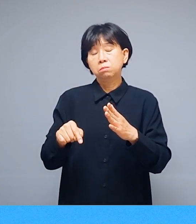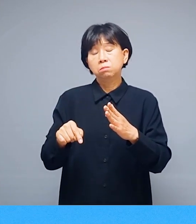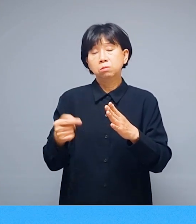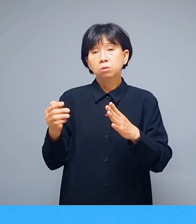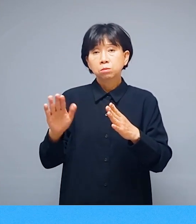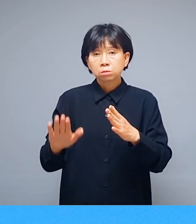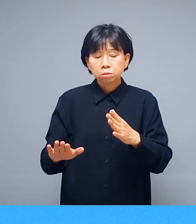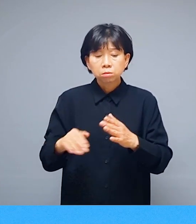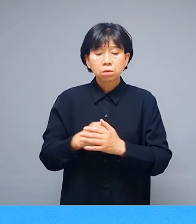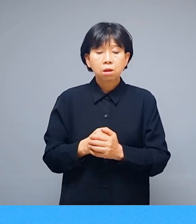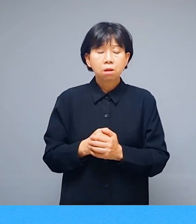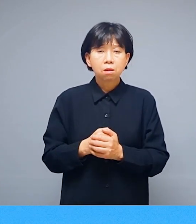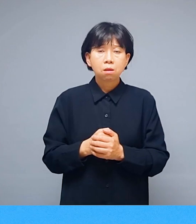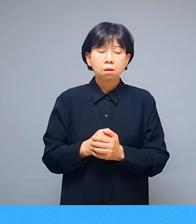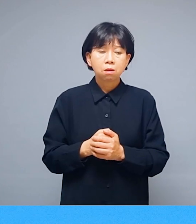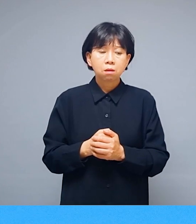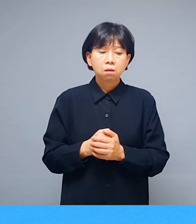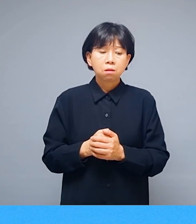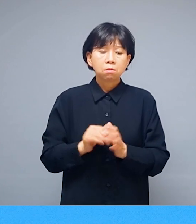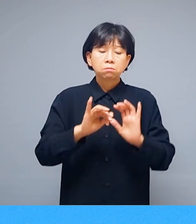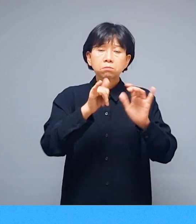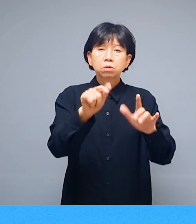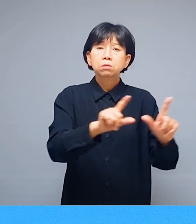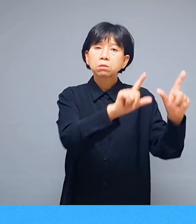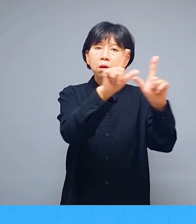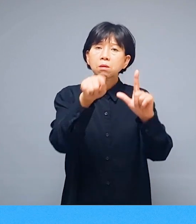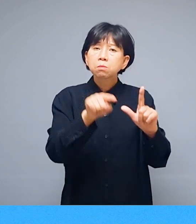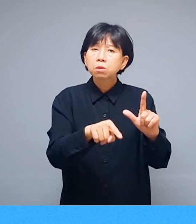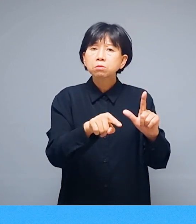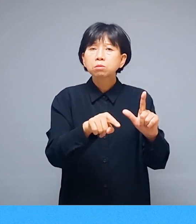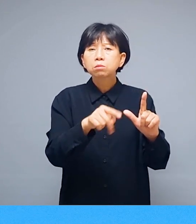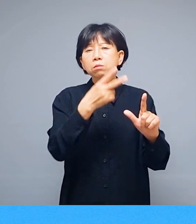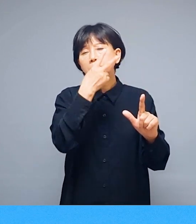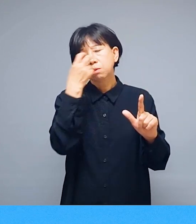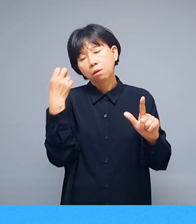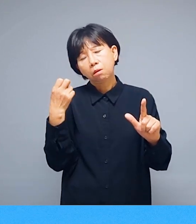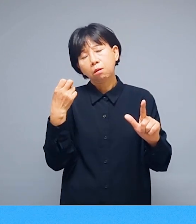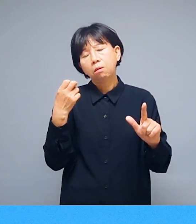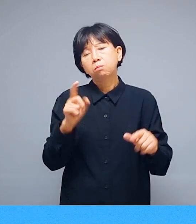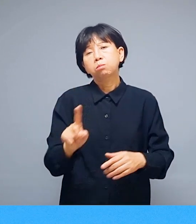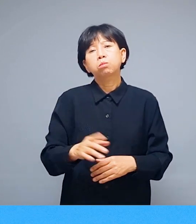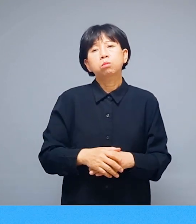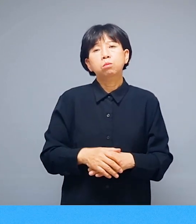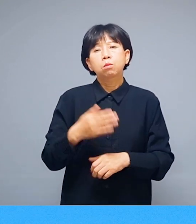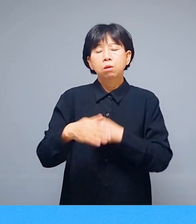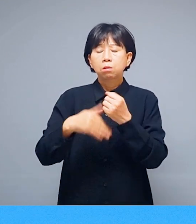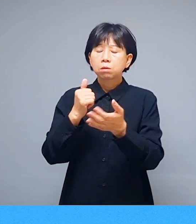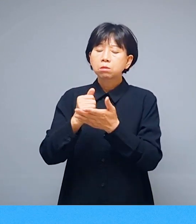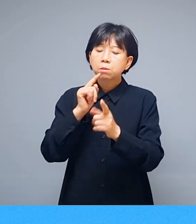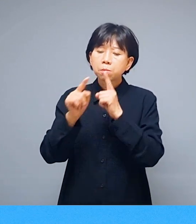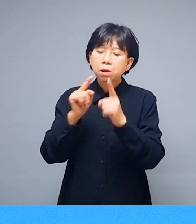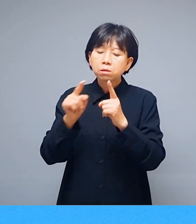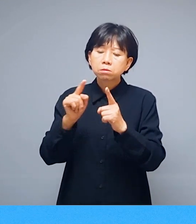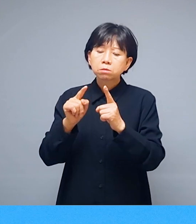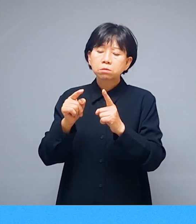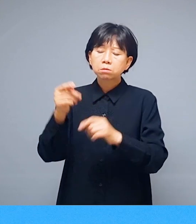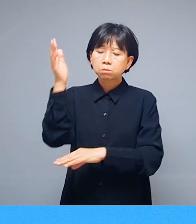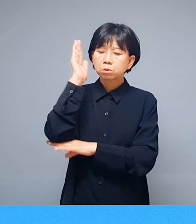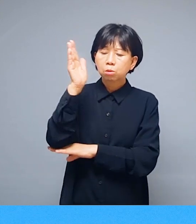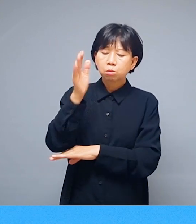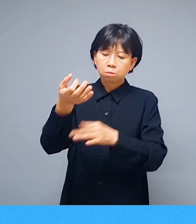깊이 잠들어 있는 경우가 있다는 거죠. 여러분, 여기서 잠들어 있다는 것은요, 하나님의 말씀을 들어도 감동이 없는